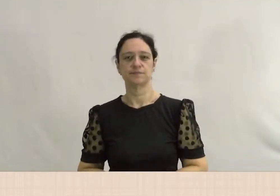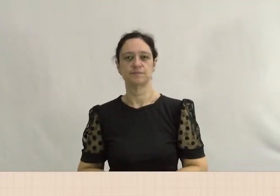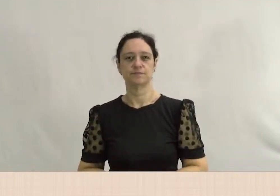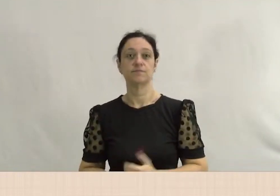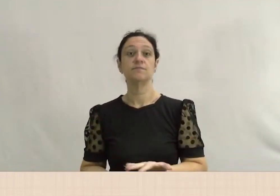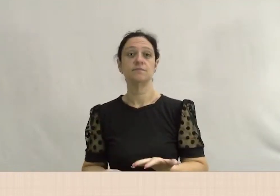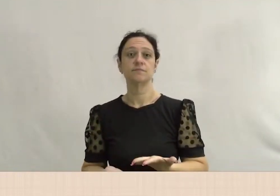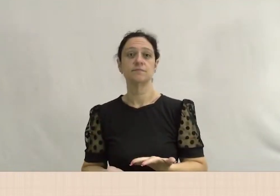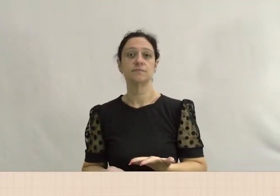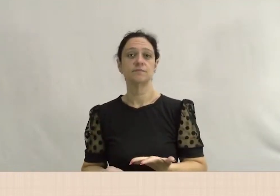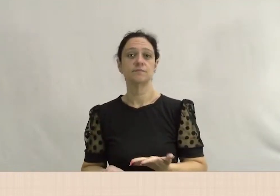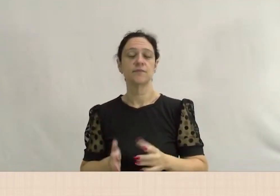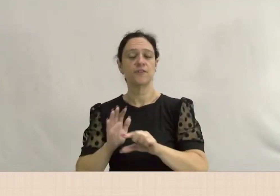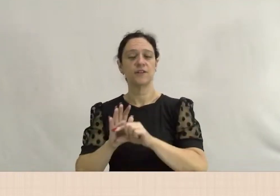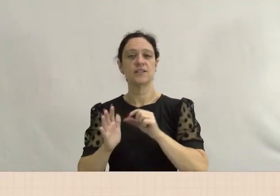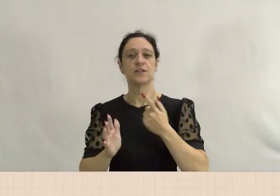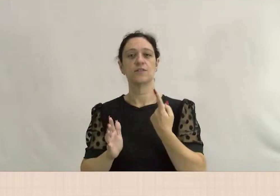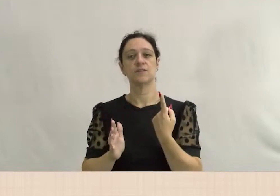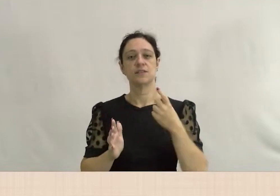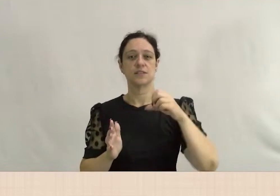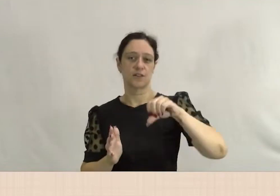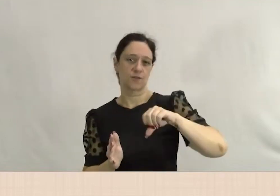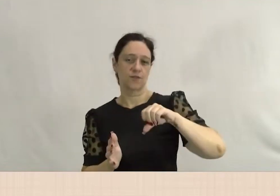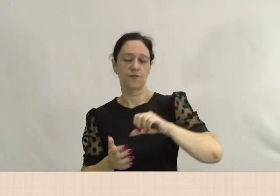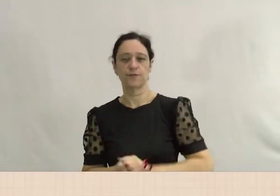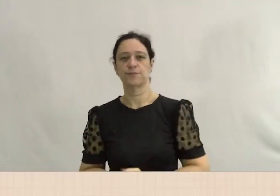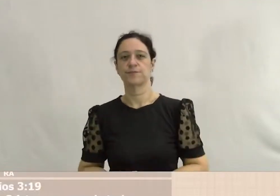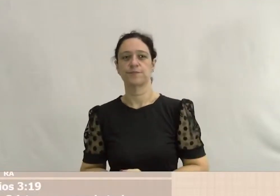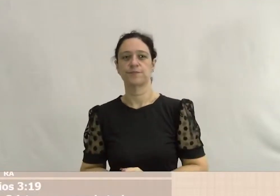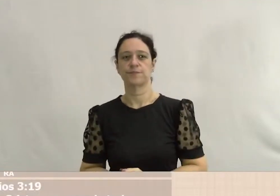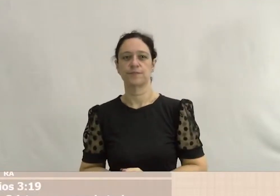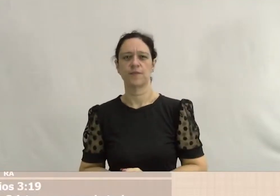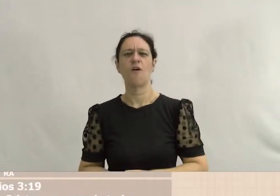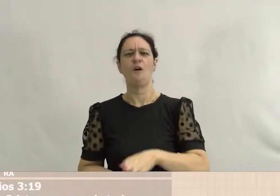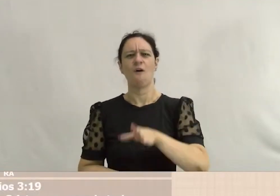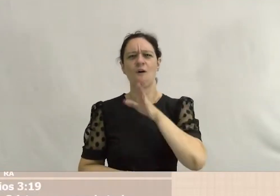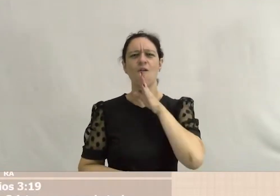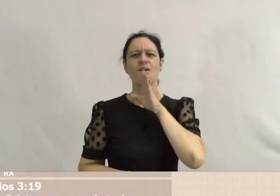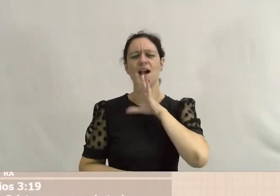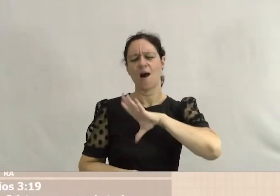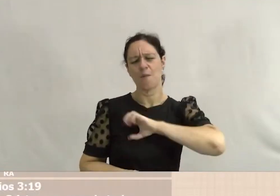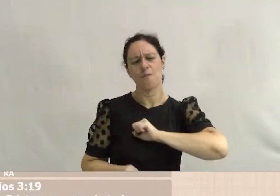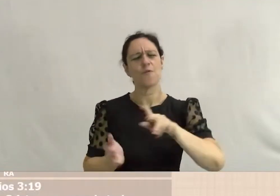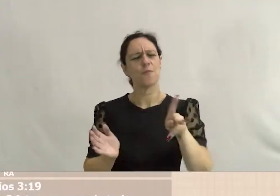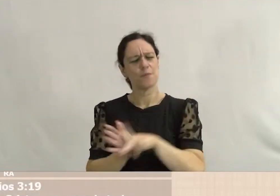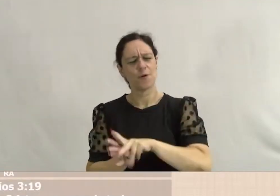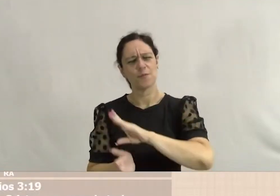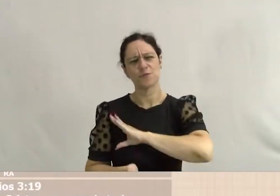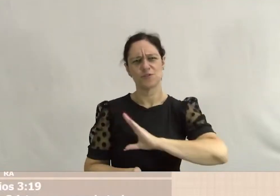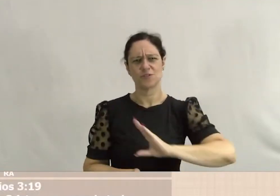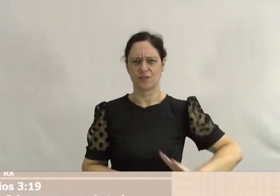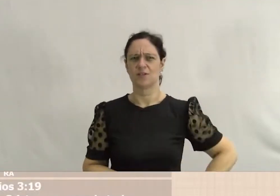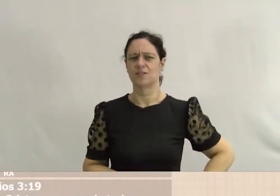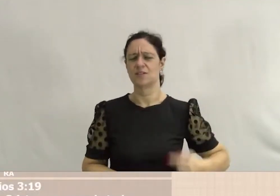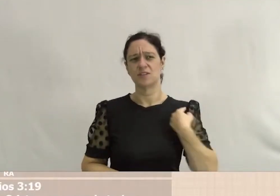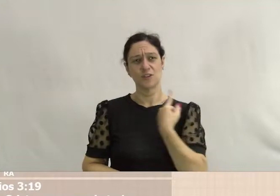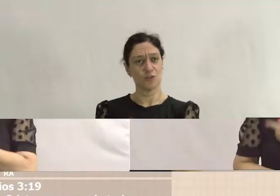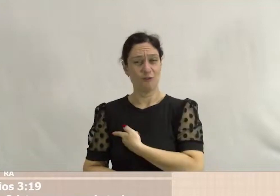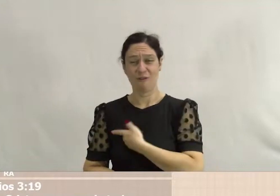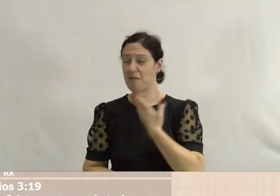Hein? Versículo 19. E conheceu o amor de Cristo, que excede todo entendimento, para que